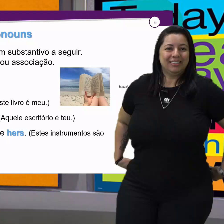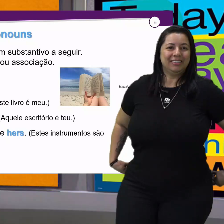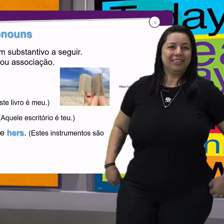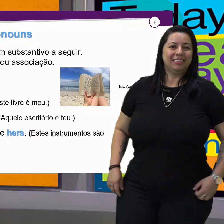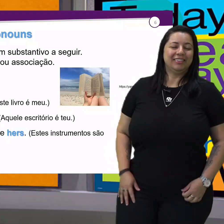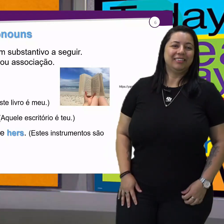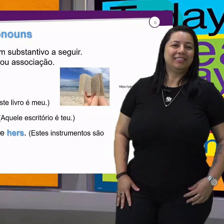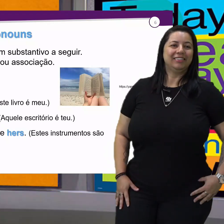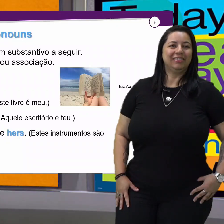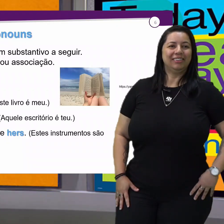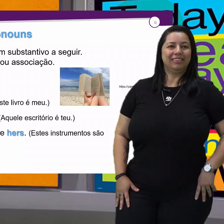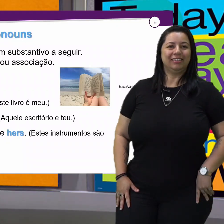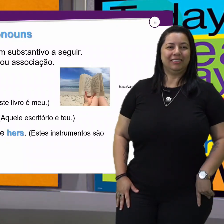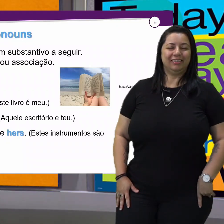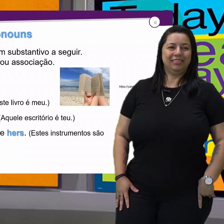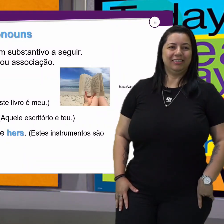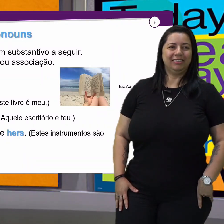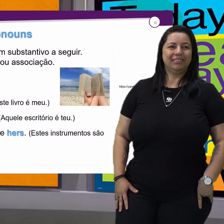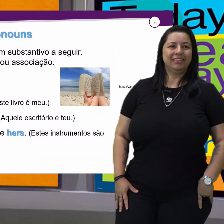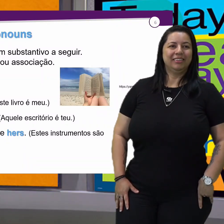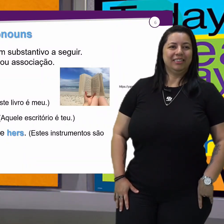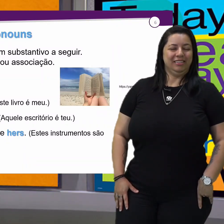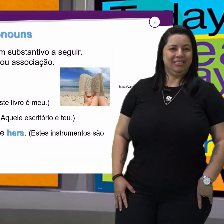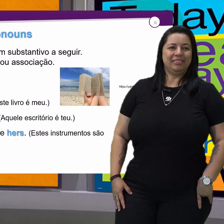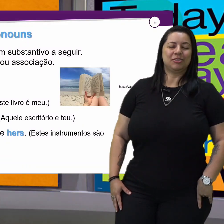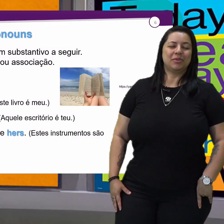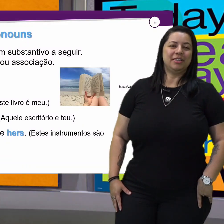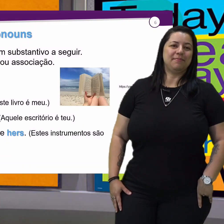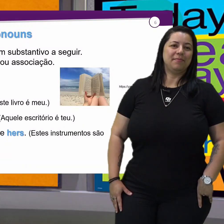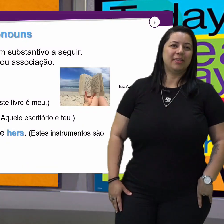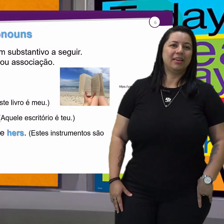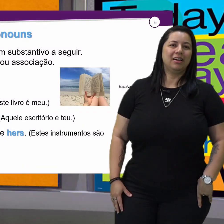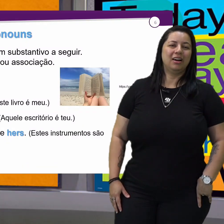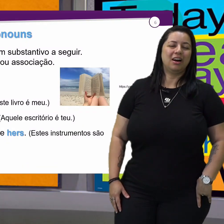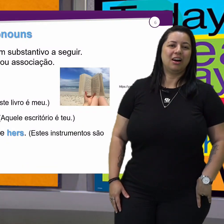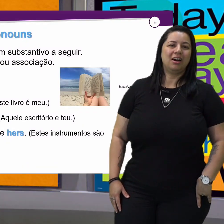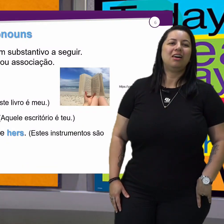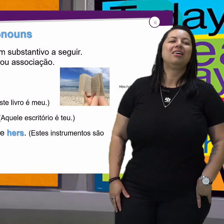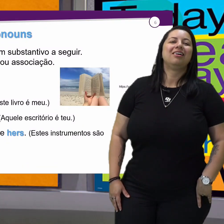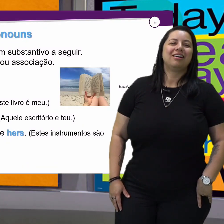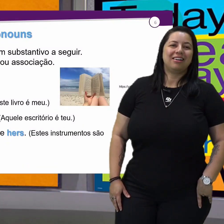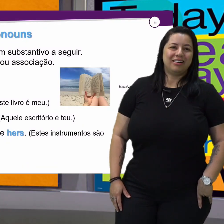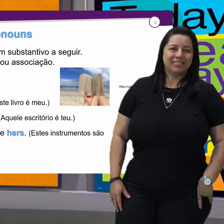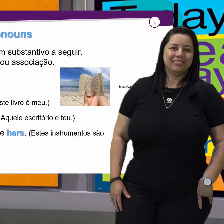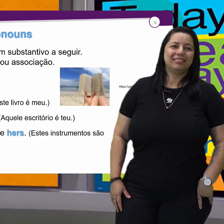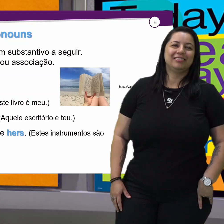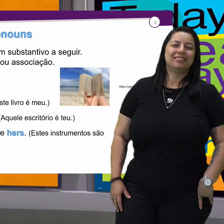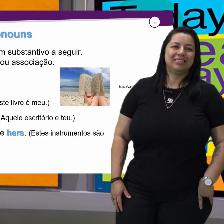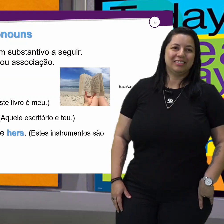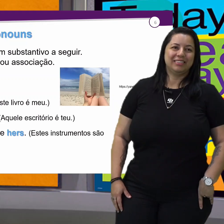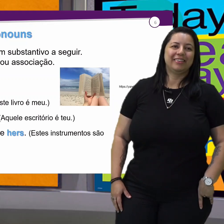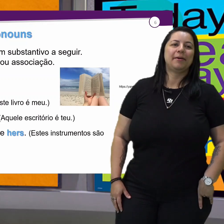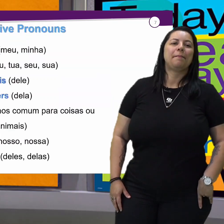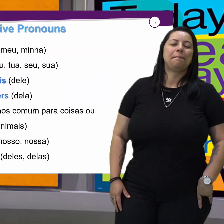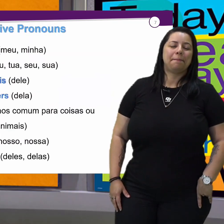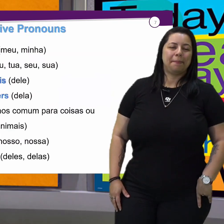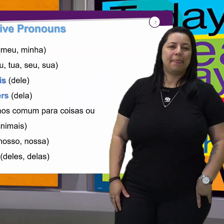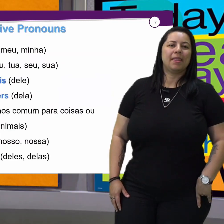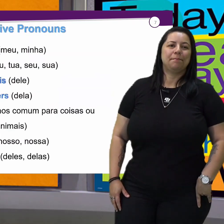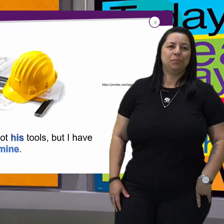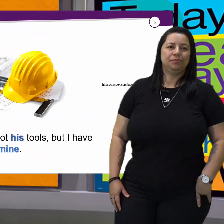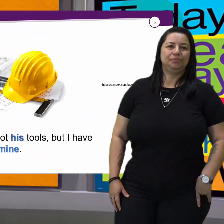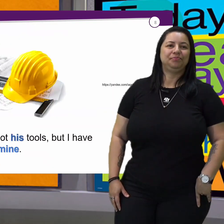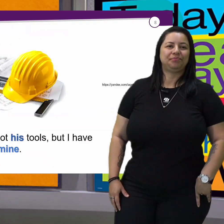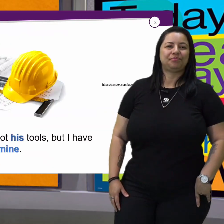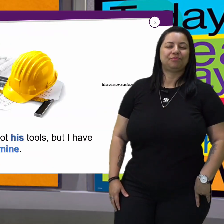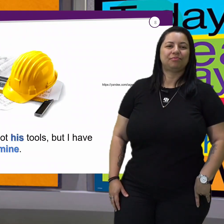viu aqui que aqui eu tenho uma posse. Isso aí. Aí ele veio aqui logo no final. É uma frase contínua.